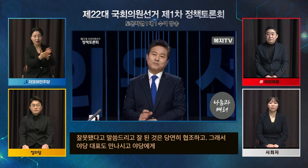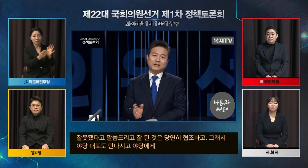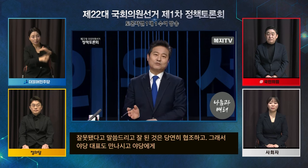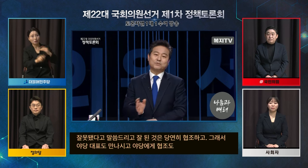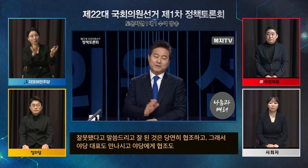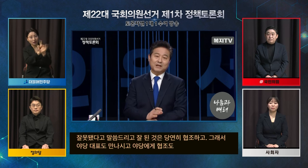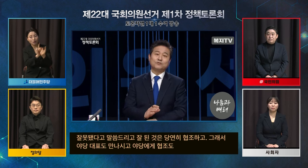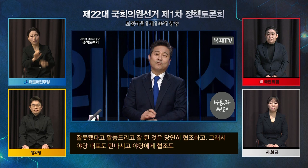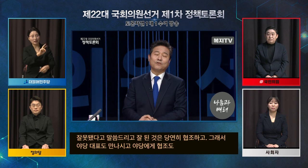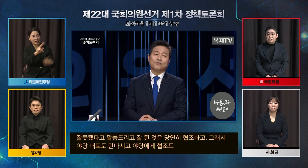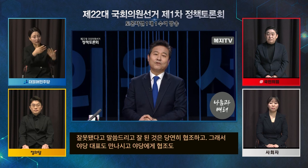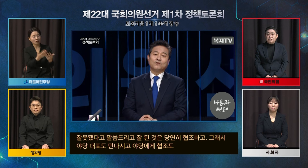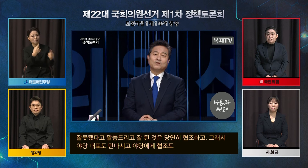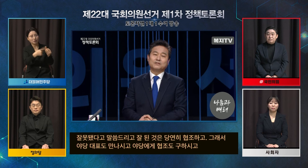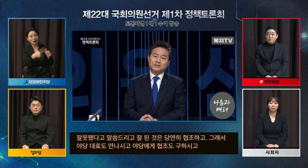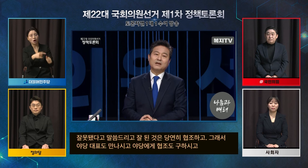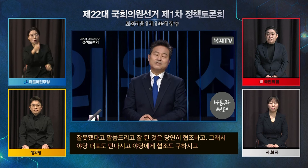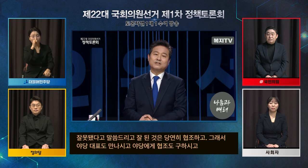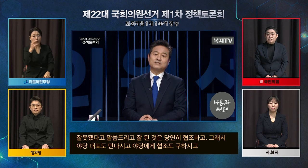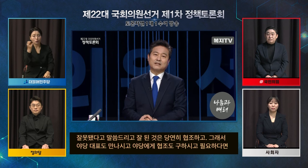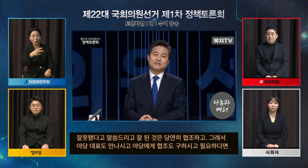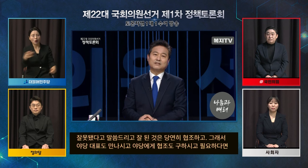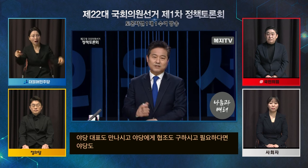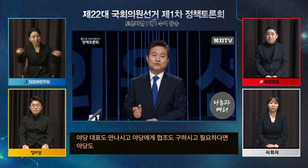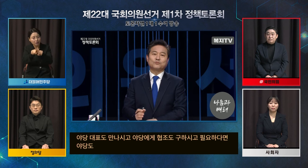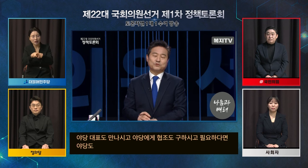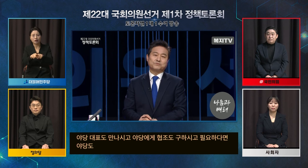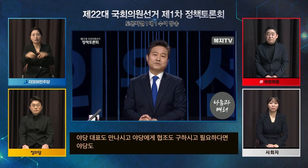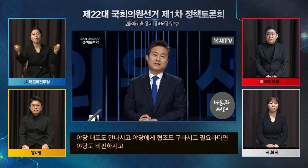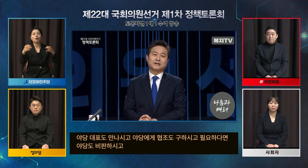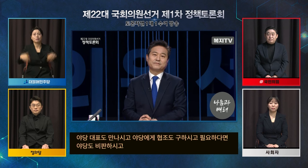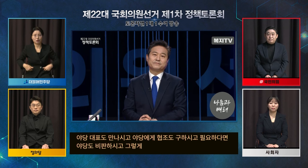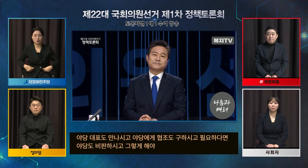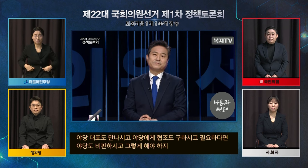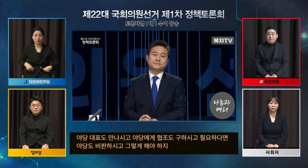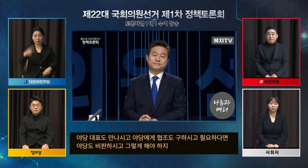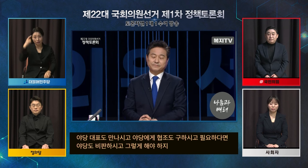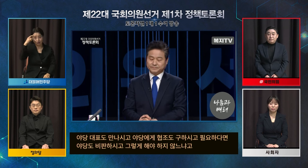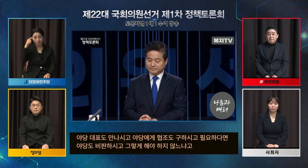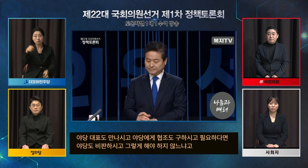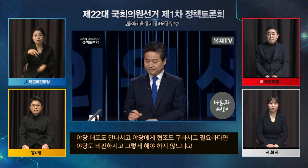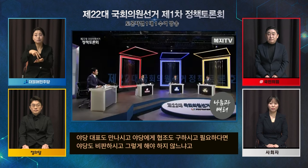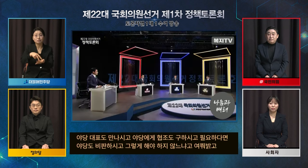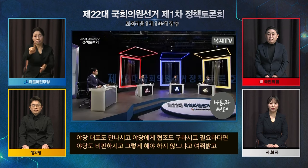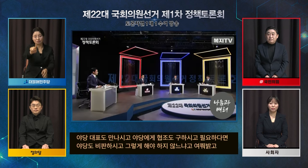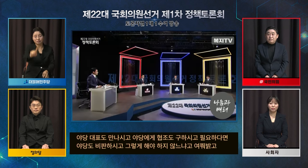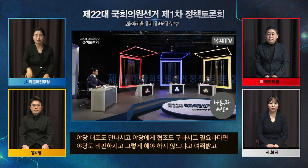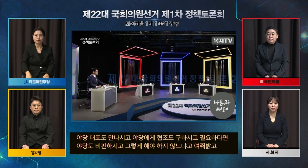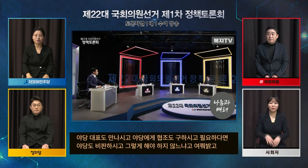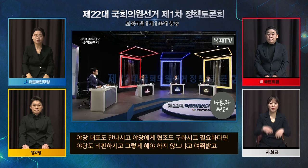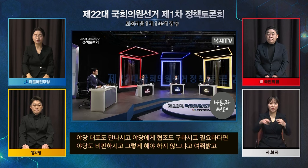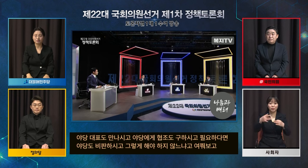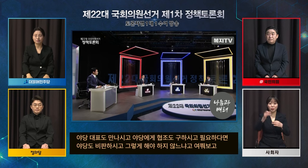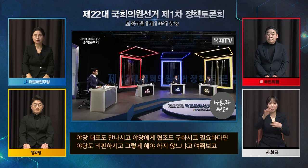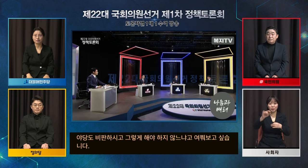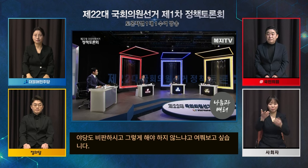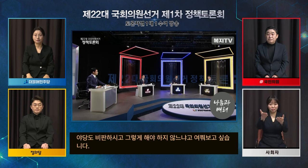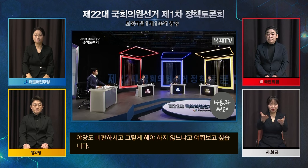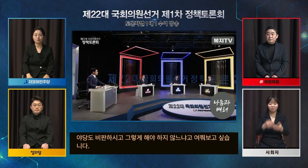필요하면 야당도 비판하시고 그렇게 하셔야 되지 않느냐 그렇게 여쭤보고 싶습니다. 김종민 정의당 정책위 회장님